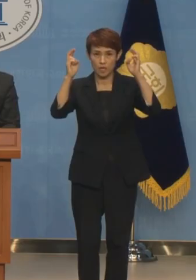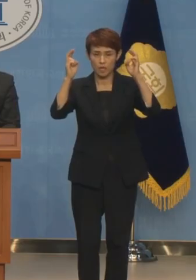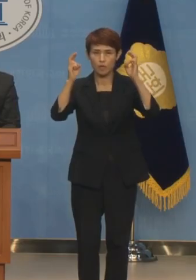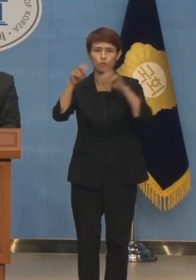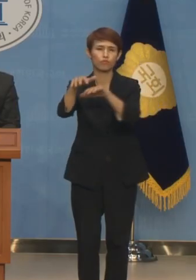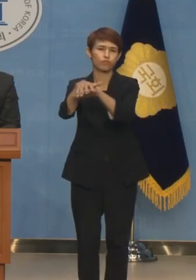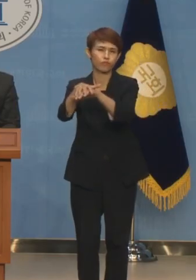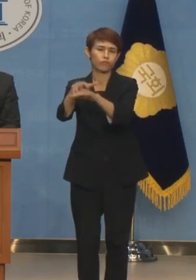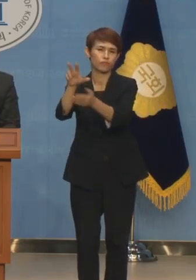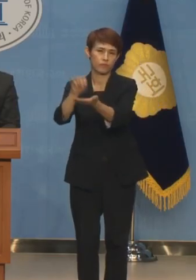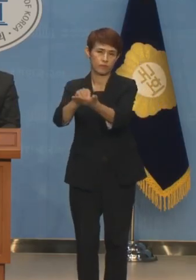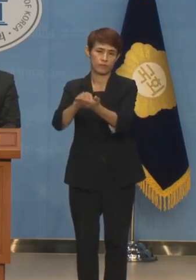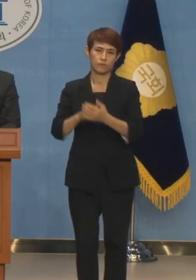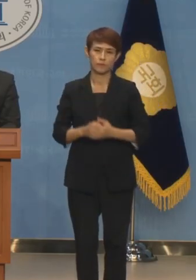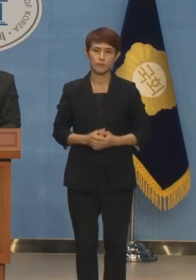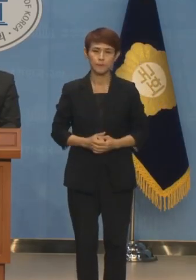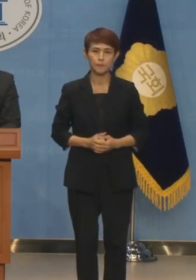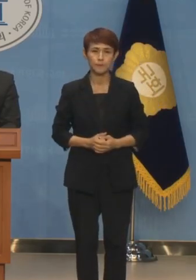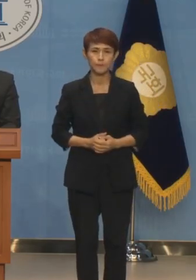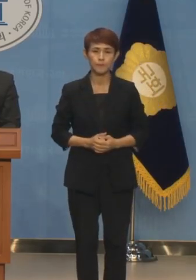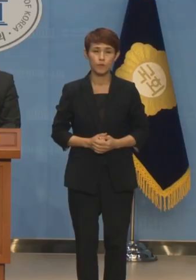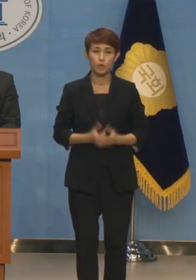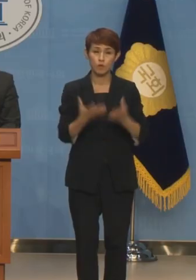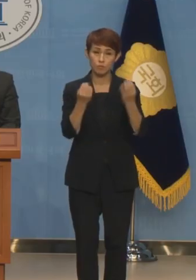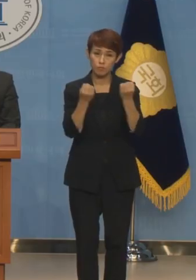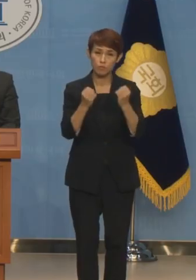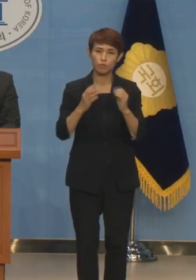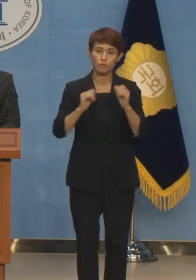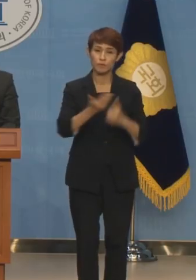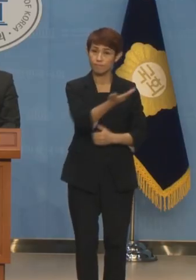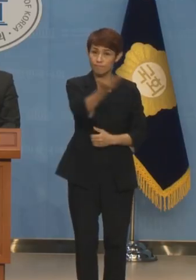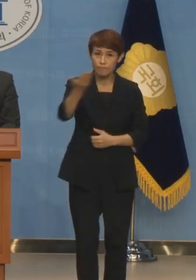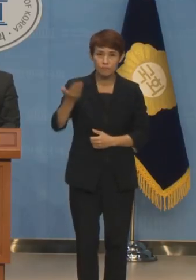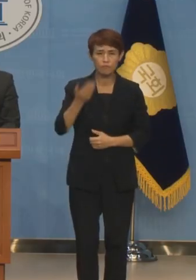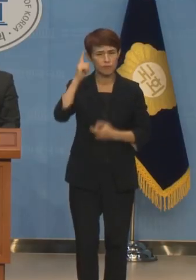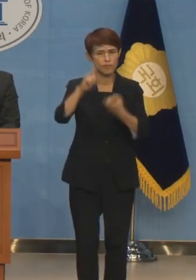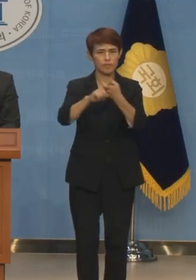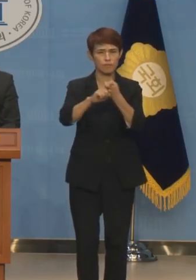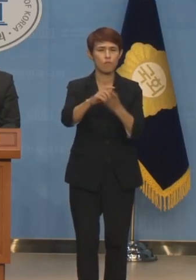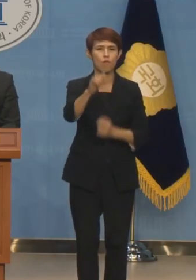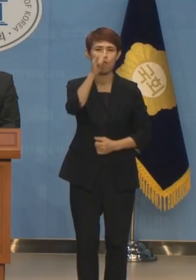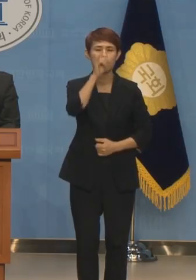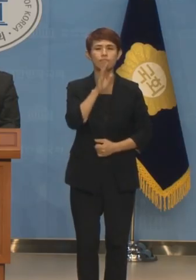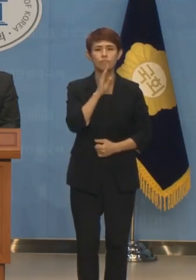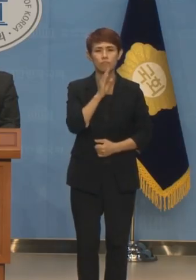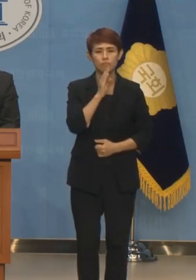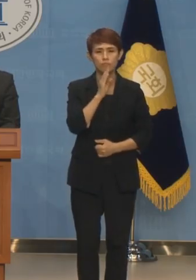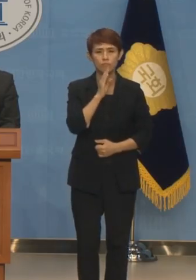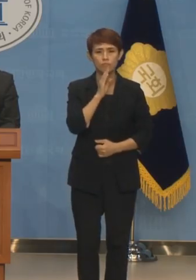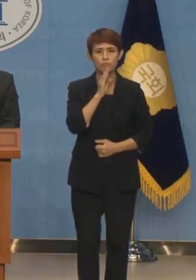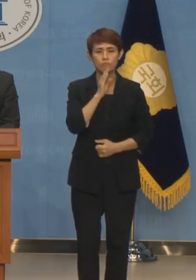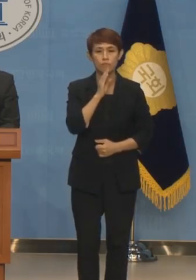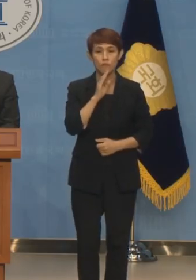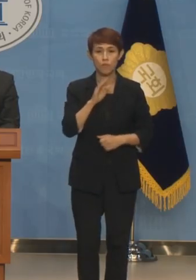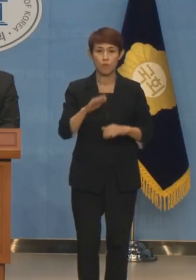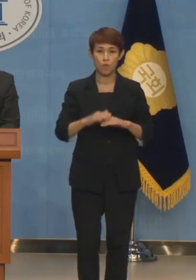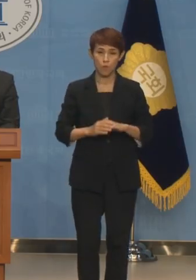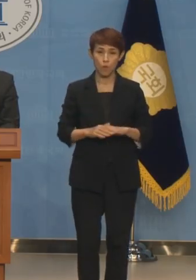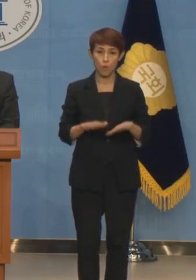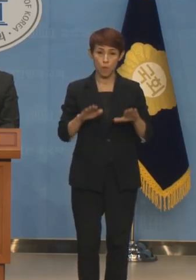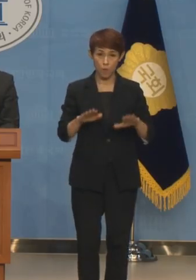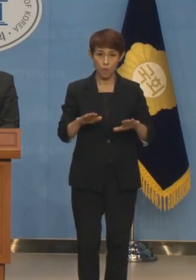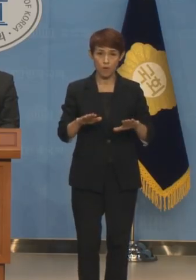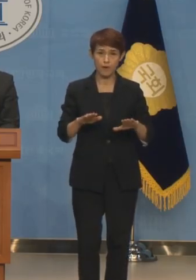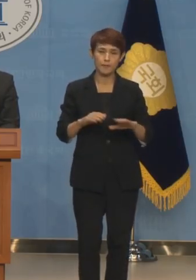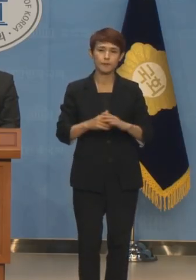있습니다. 많은 국민께서 이 부분에 관심을 두고 계시는 만큼 올해가 기업 지배